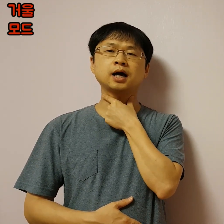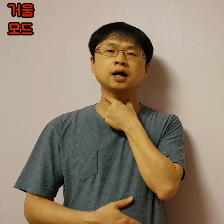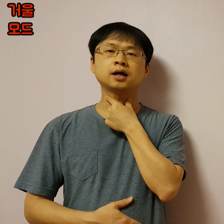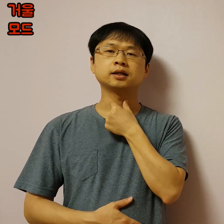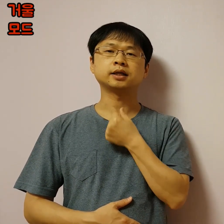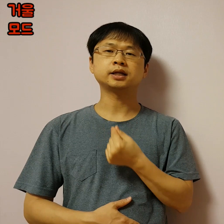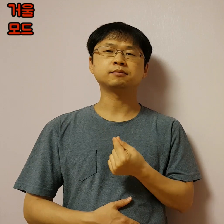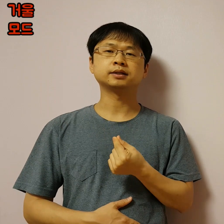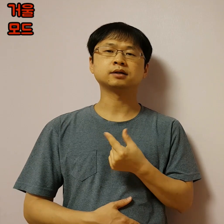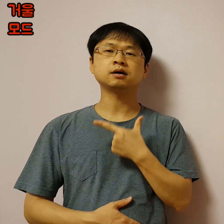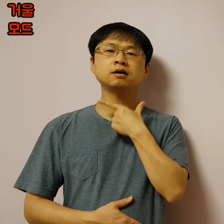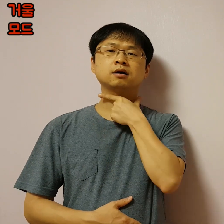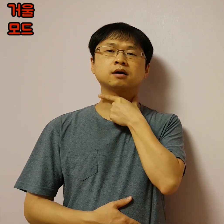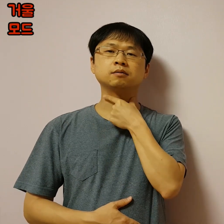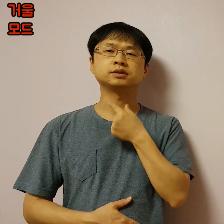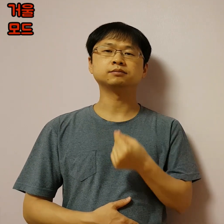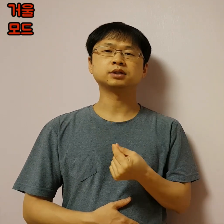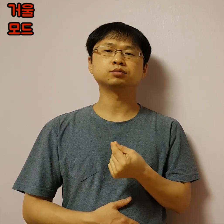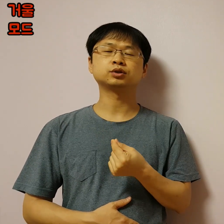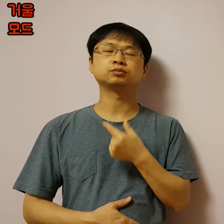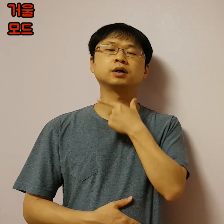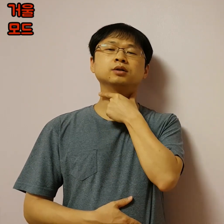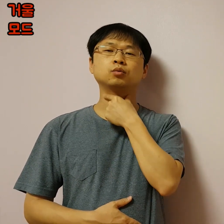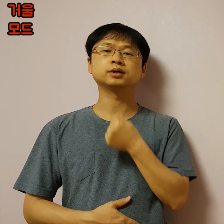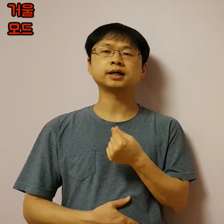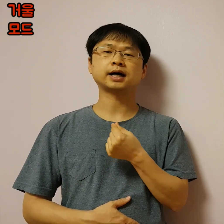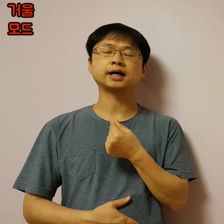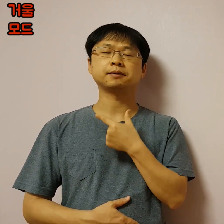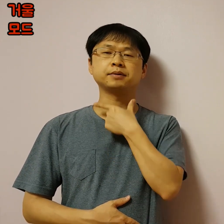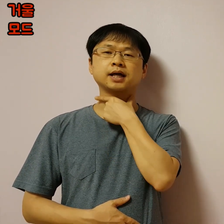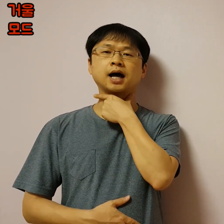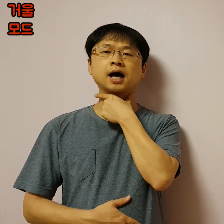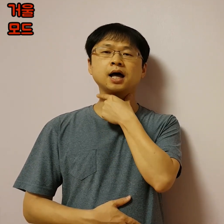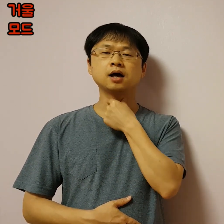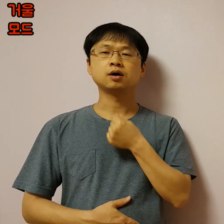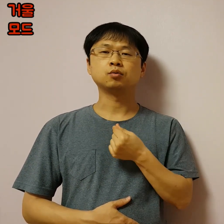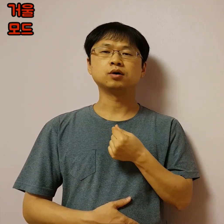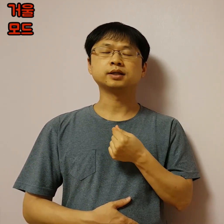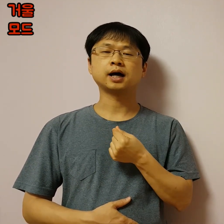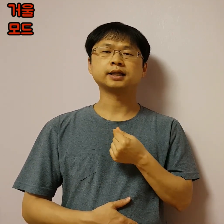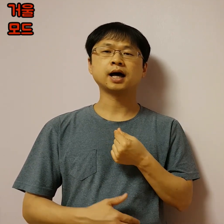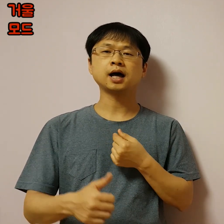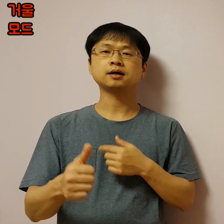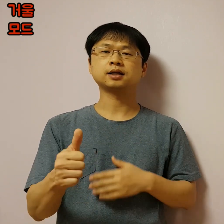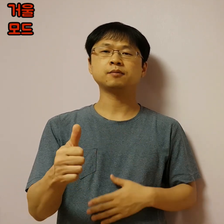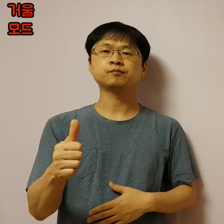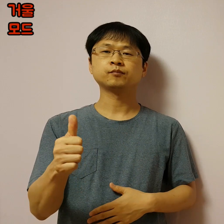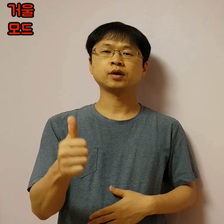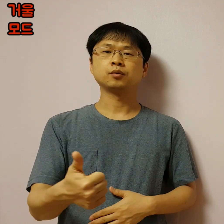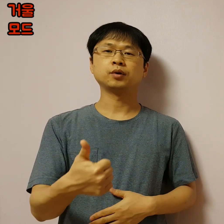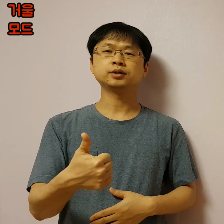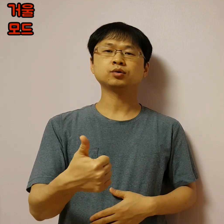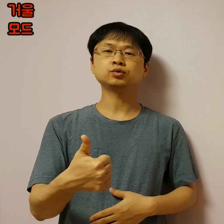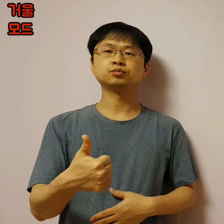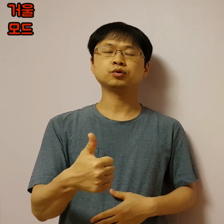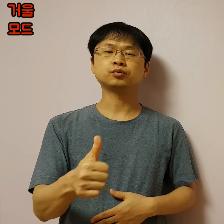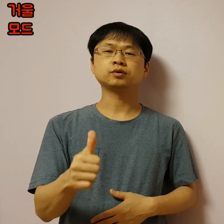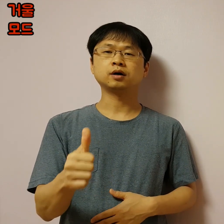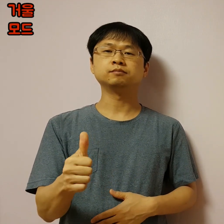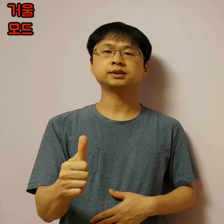댔다가 내리면서 엄지검지를 붙여주면 원하다가 됩니다. 원하다. 그 다음 왼손 주먹